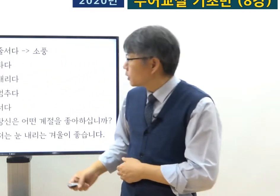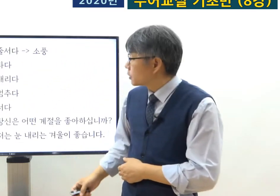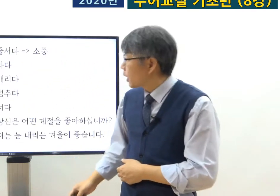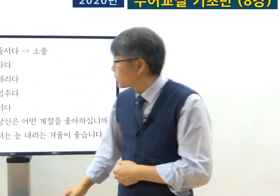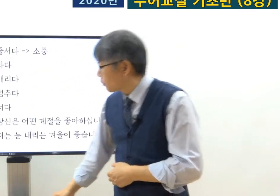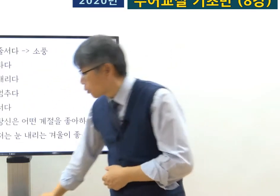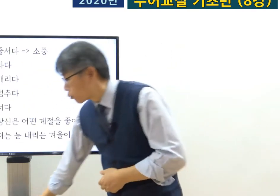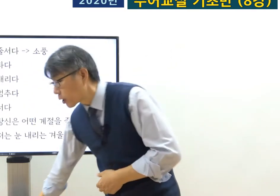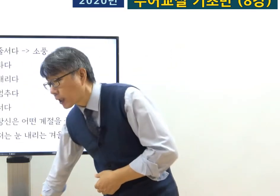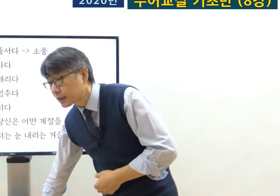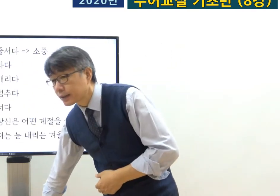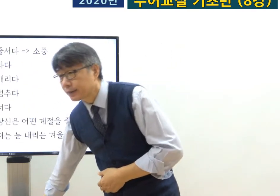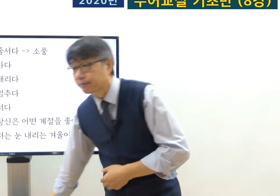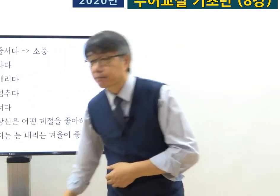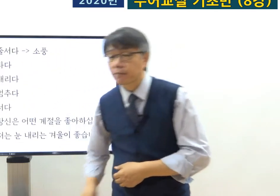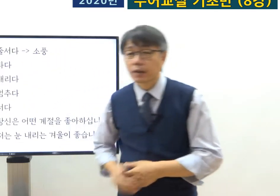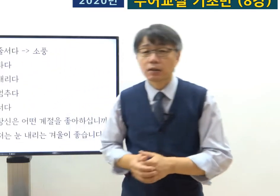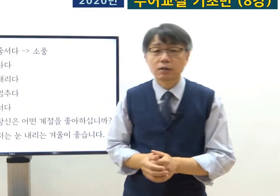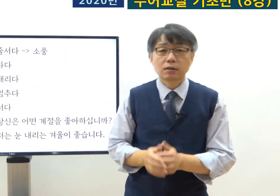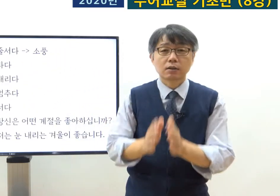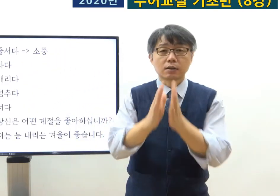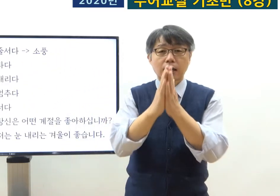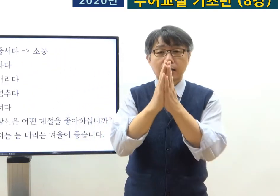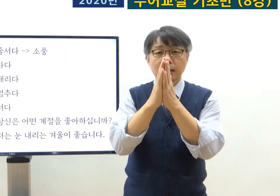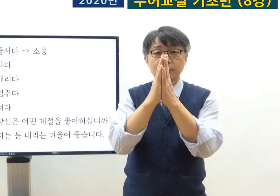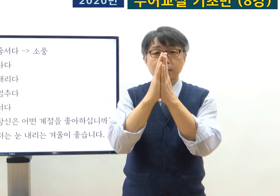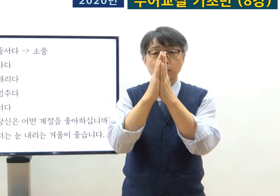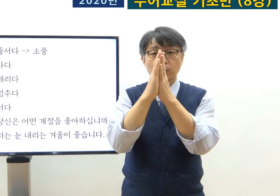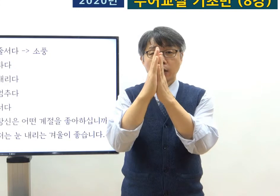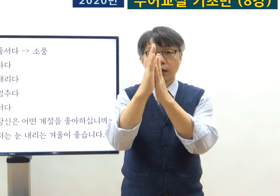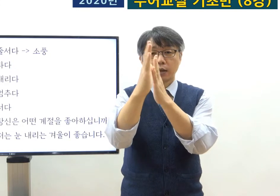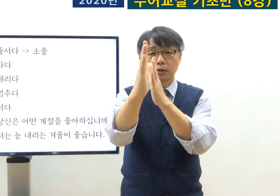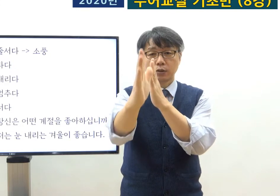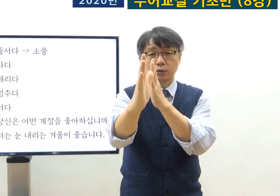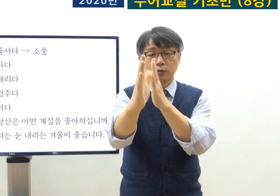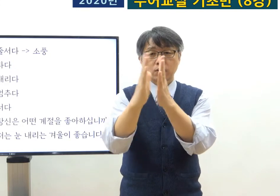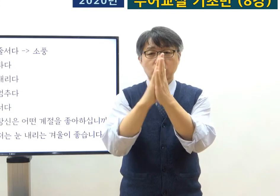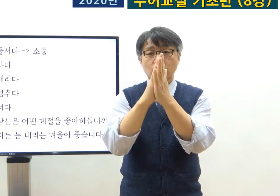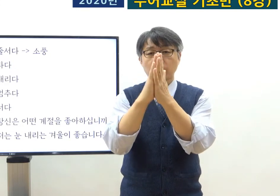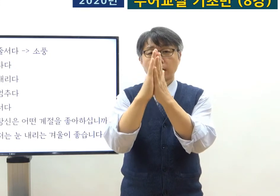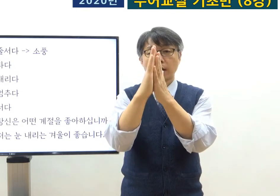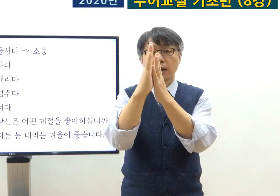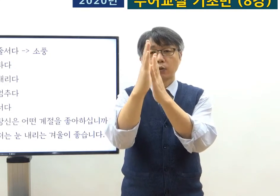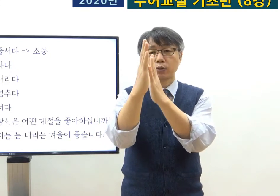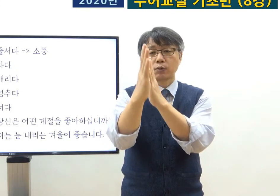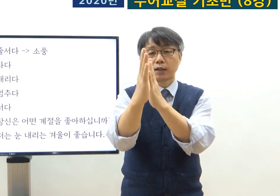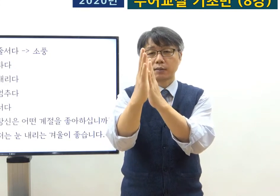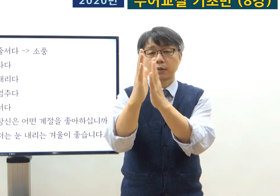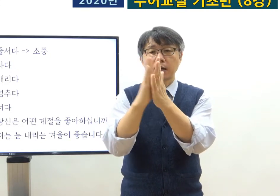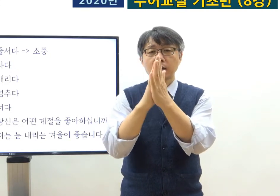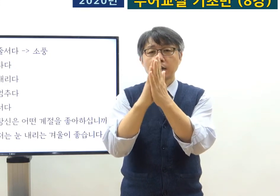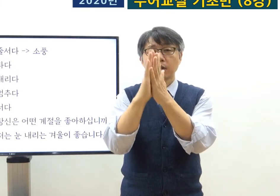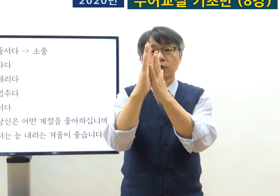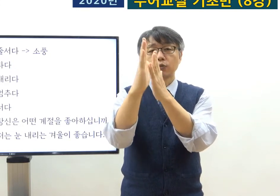자, 그 다음에 줄서다는, 자, 사람들이 이렇게 그대로 뒤로 가는 겁니다.